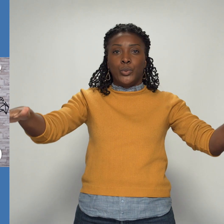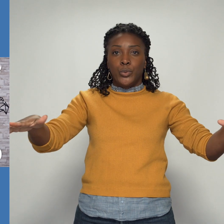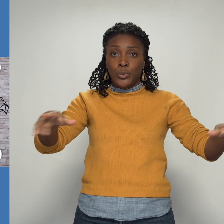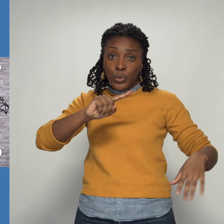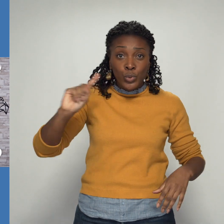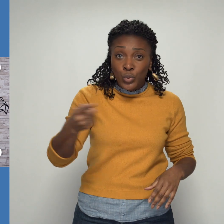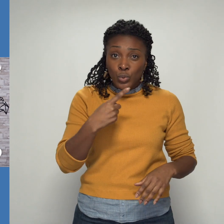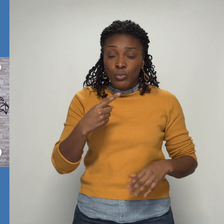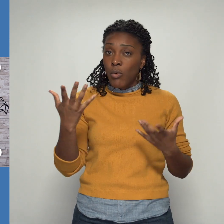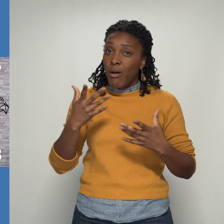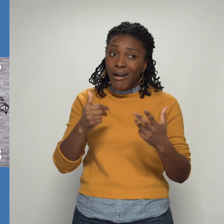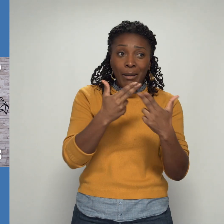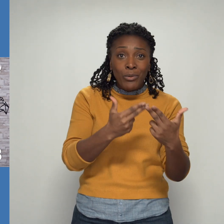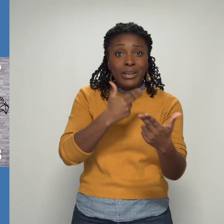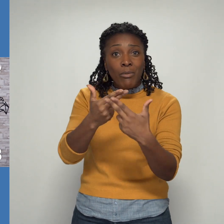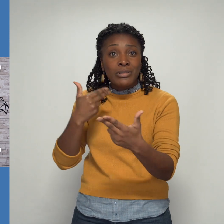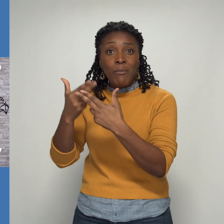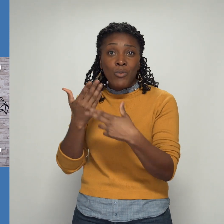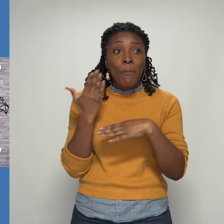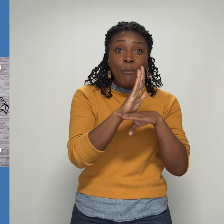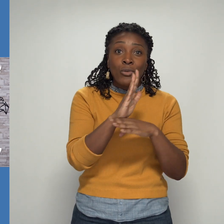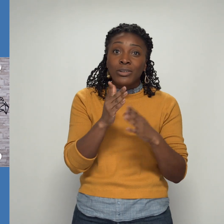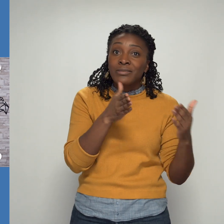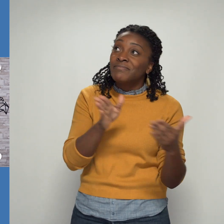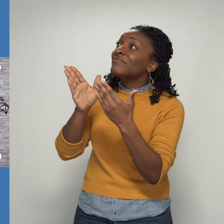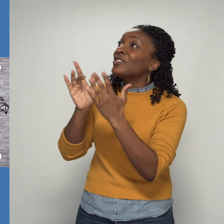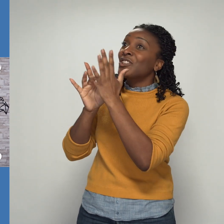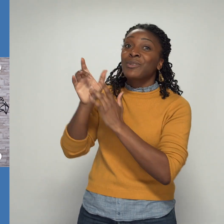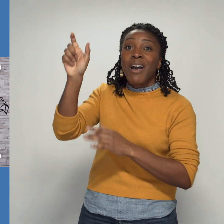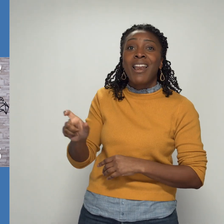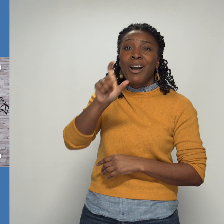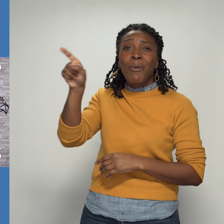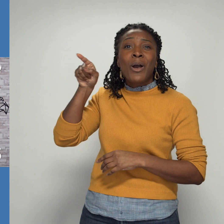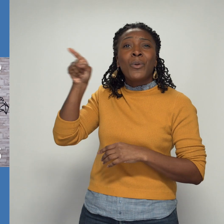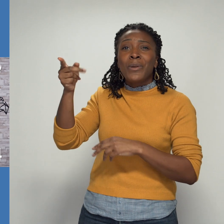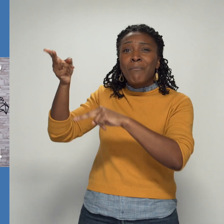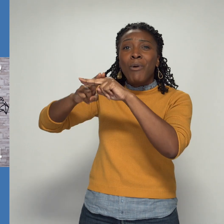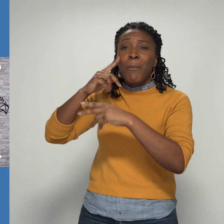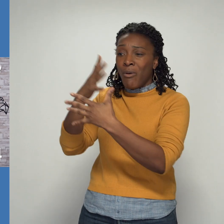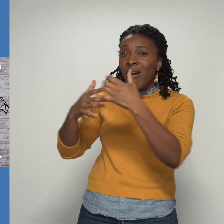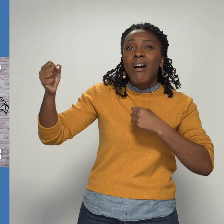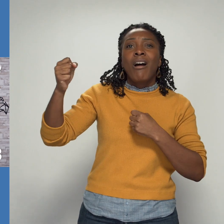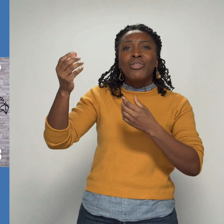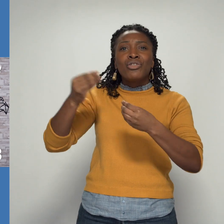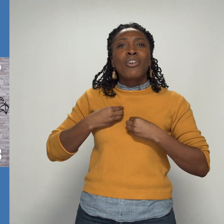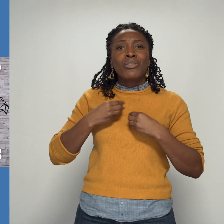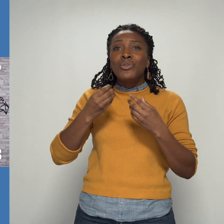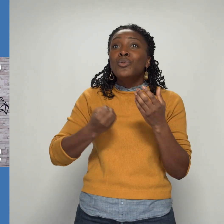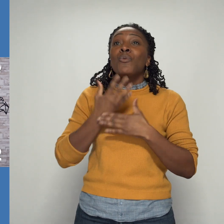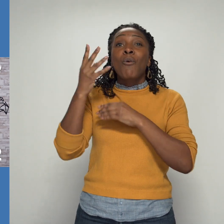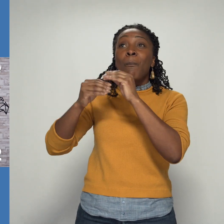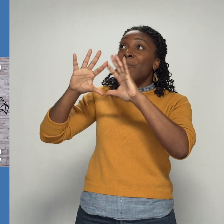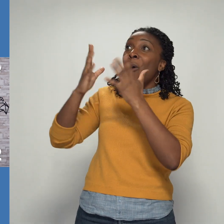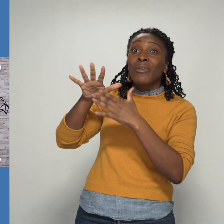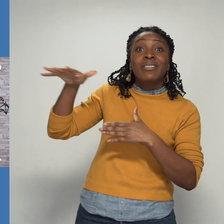d'entre nous, la réponse et montrer la direction du Sauveur sur la croix, qui a payé pour que nous accédions à un autre monde, où la paix et